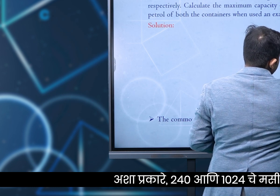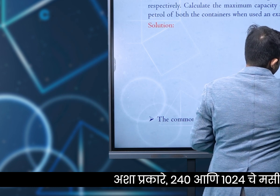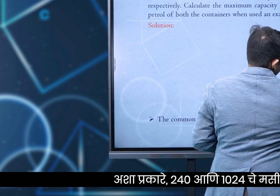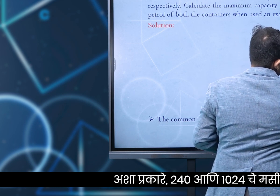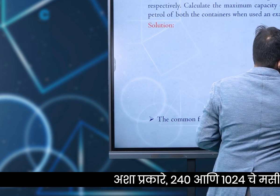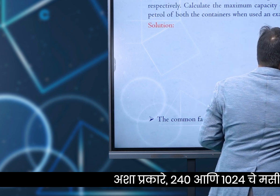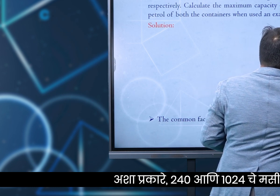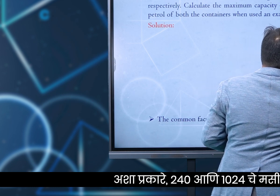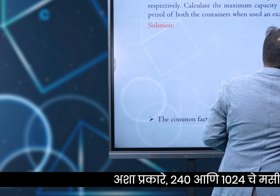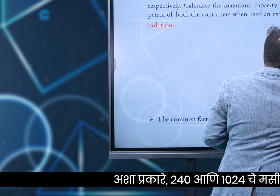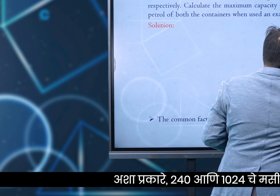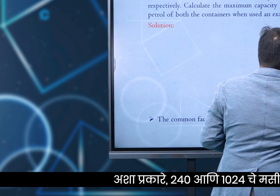आहे.